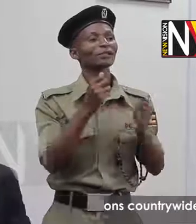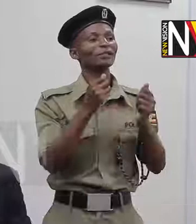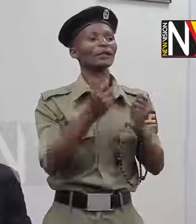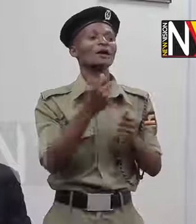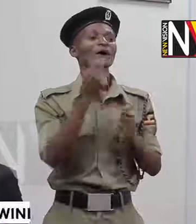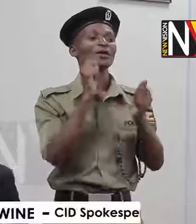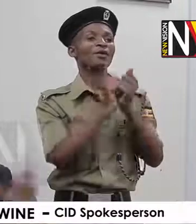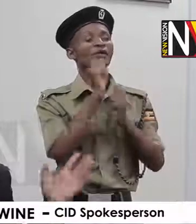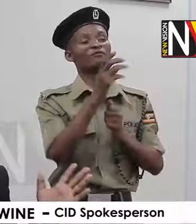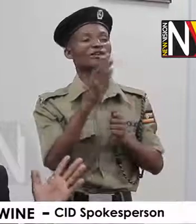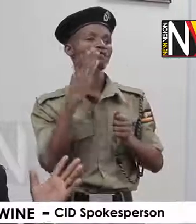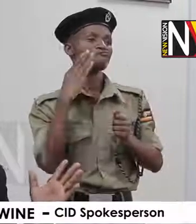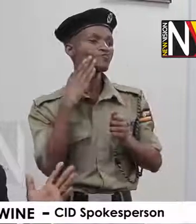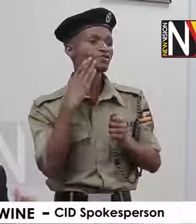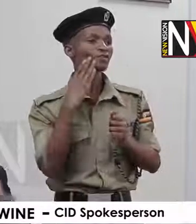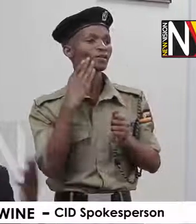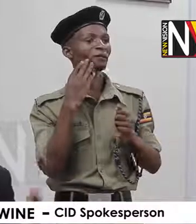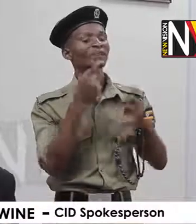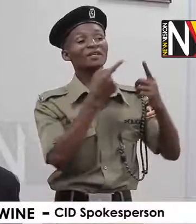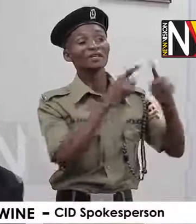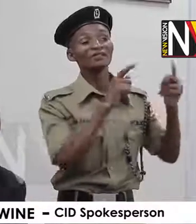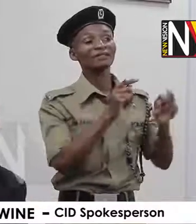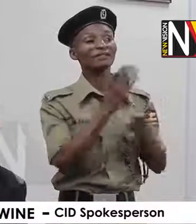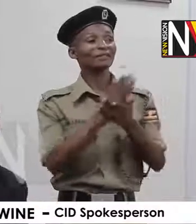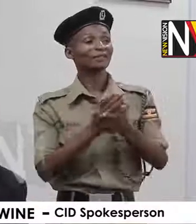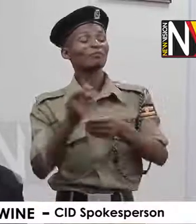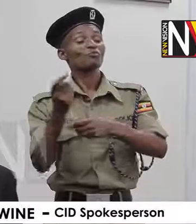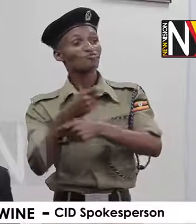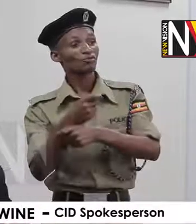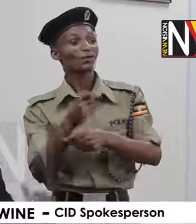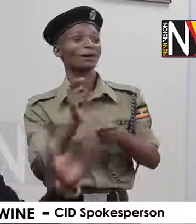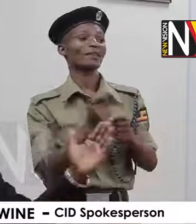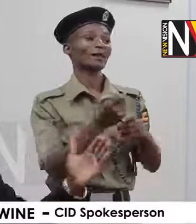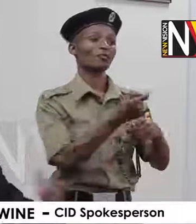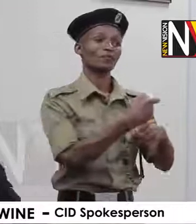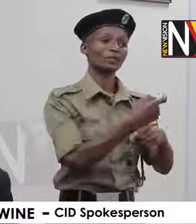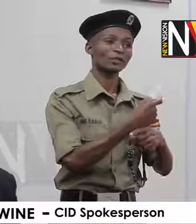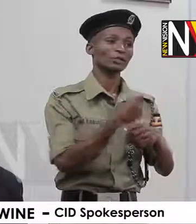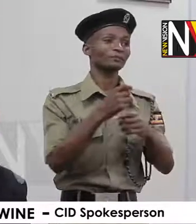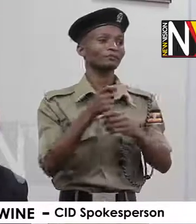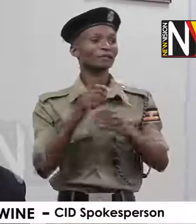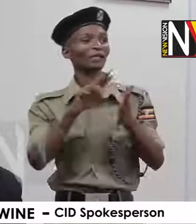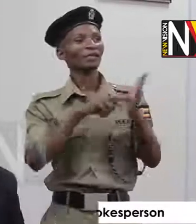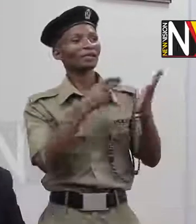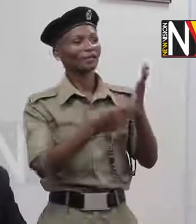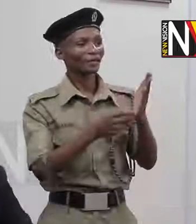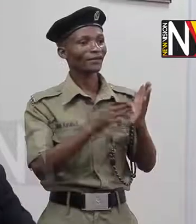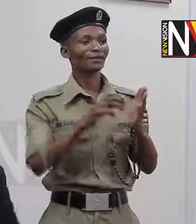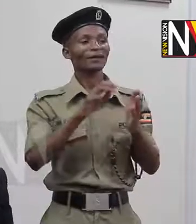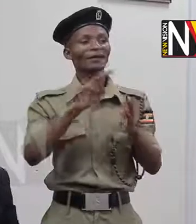abantu abari scattered across the country abamu bali guru wakiso mpiji wano iganga mayuge